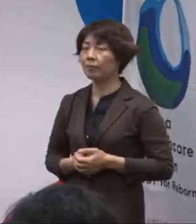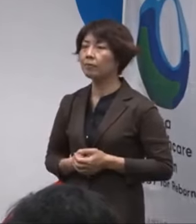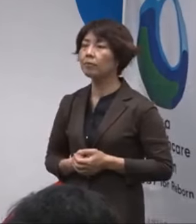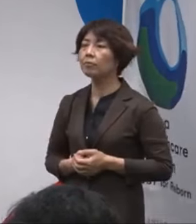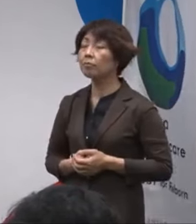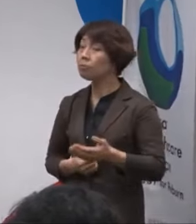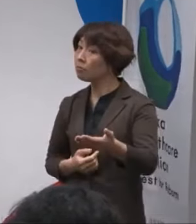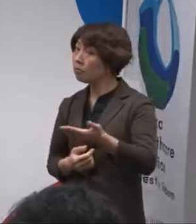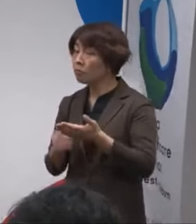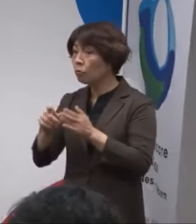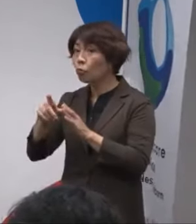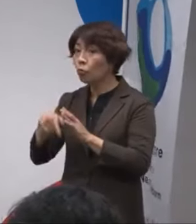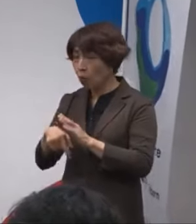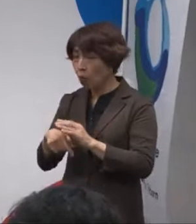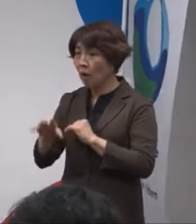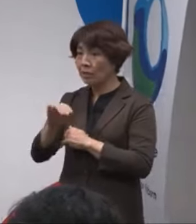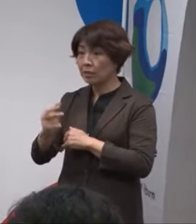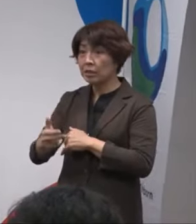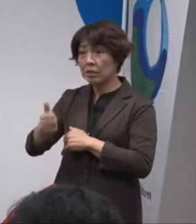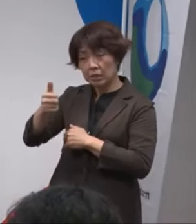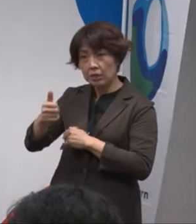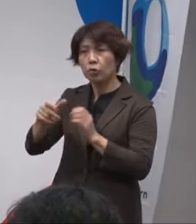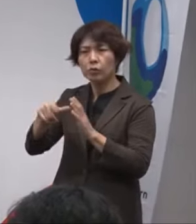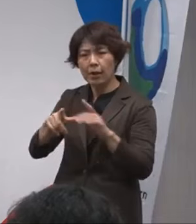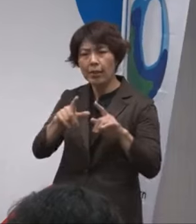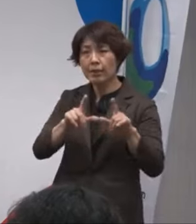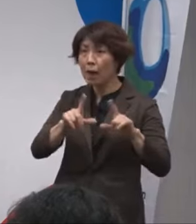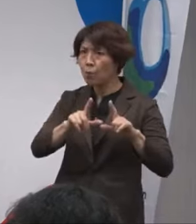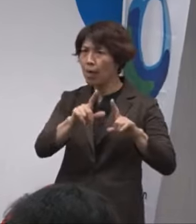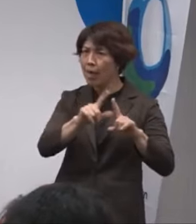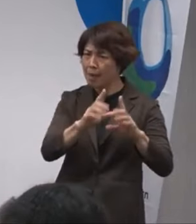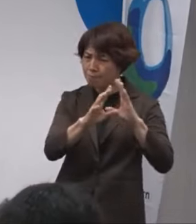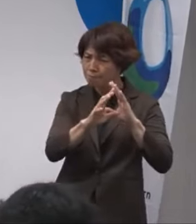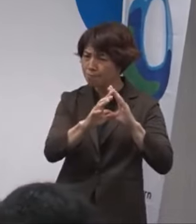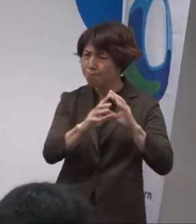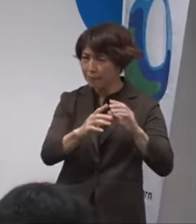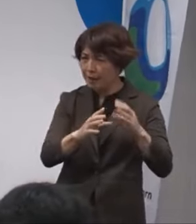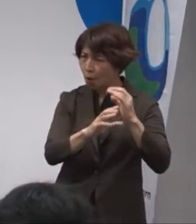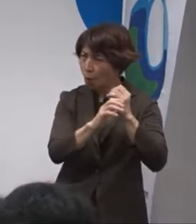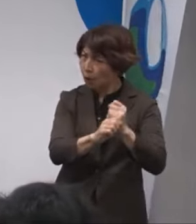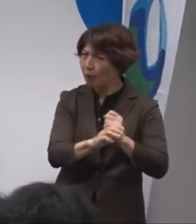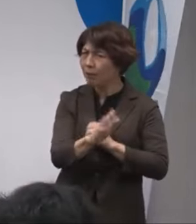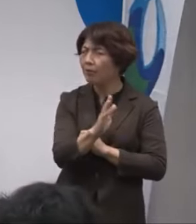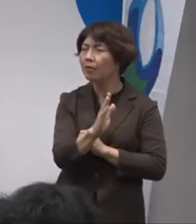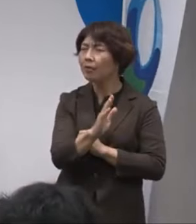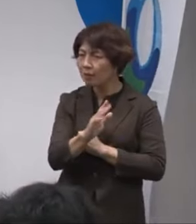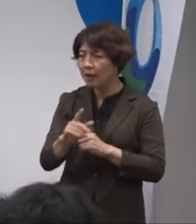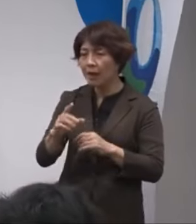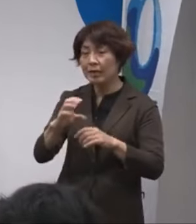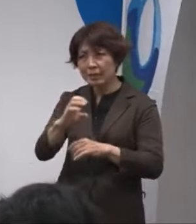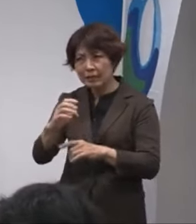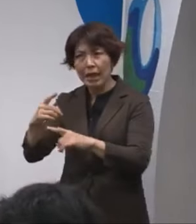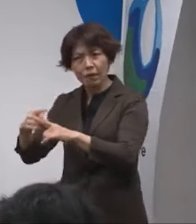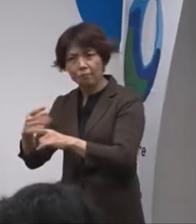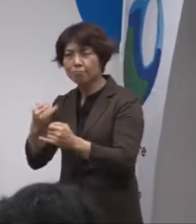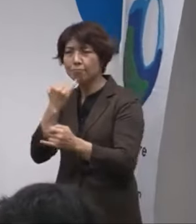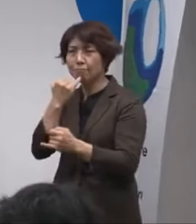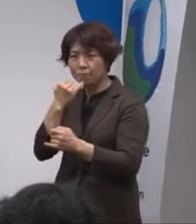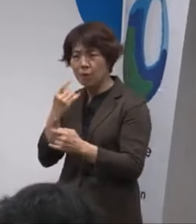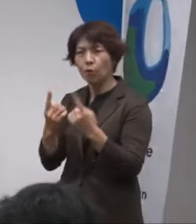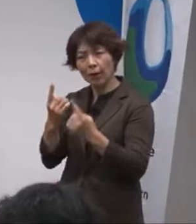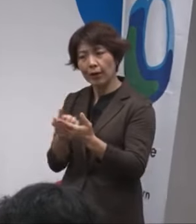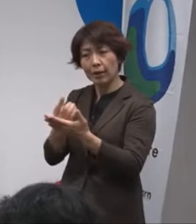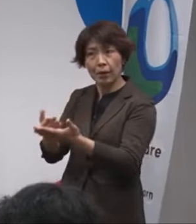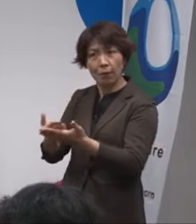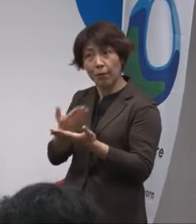となりますと、知事としてはそのタイプ A にこだわるというよりかは、そのタイプ X なり C なり、とにかくその参加してもらうことが大事だと今お考えでし